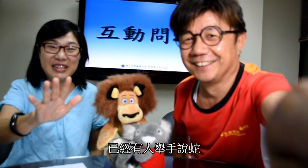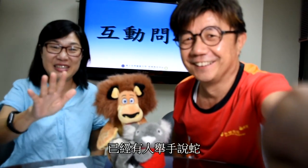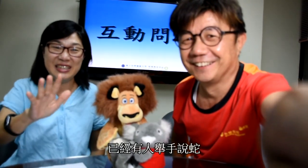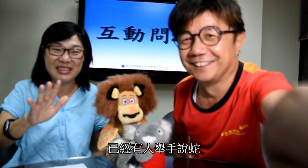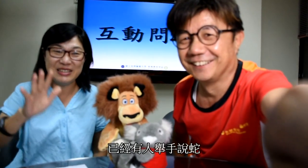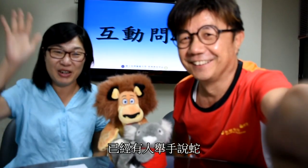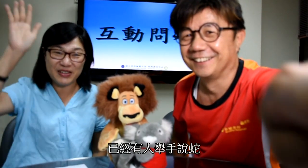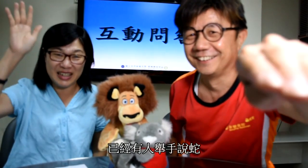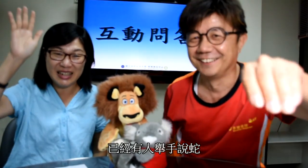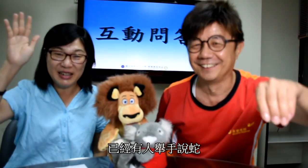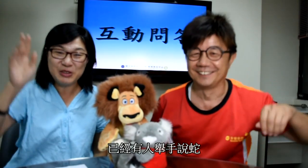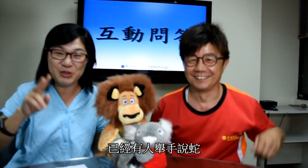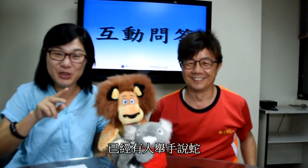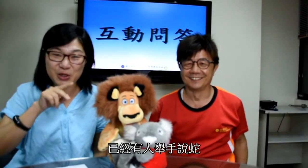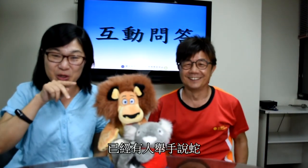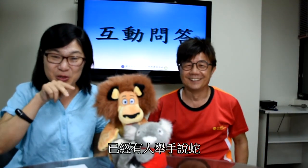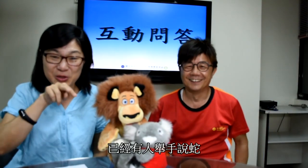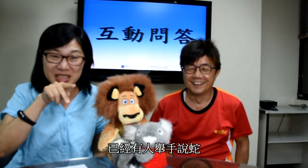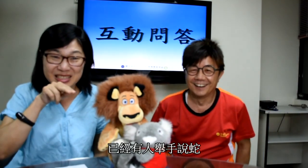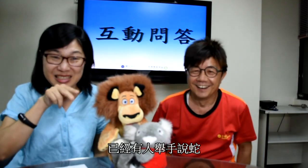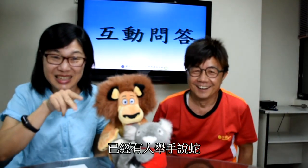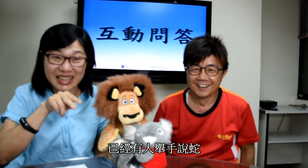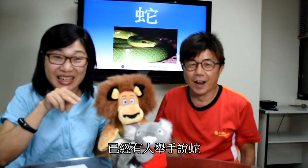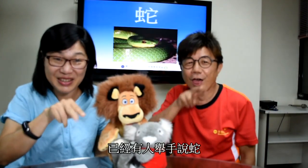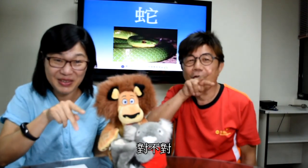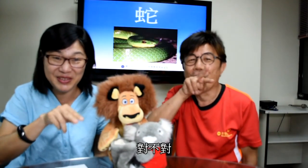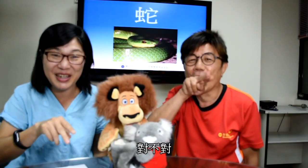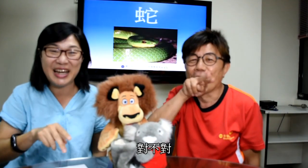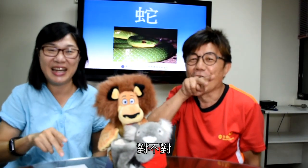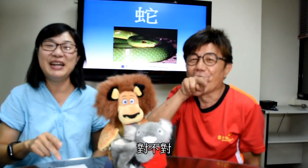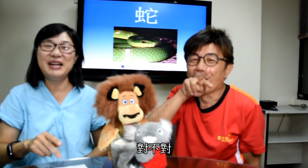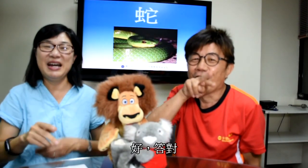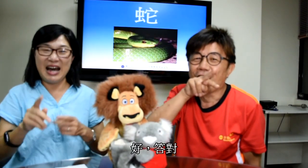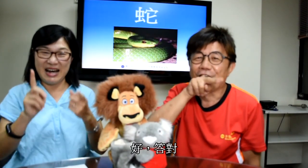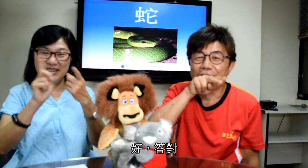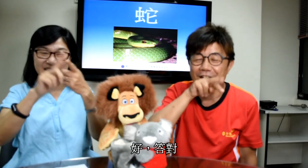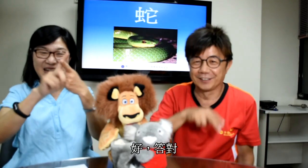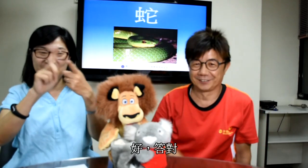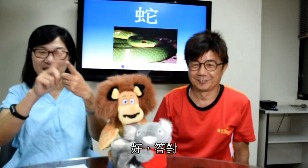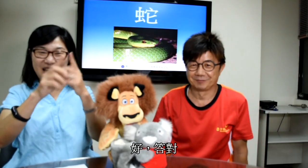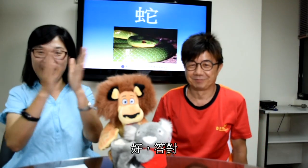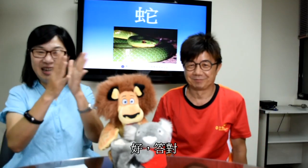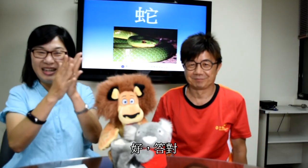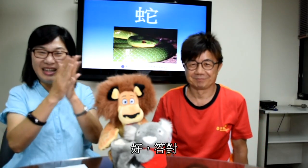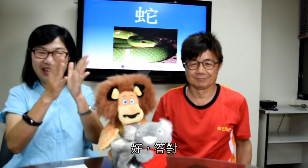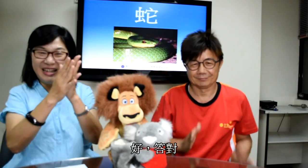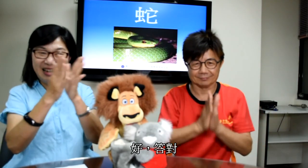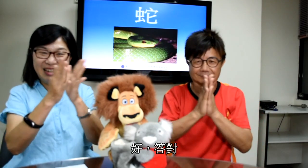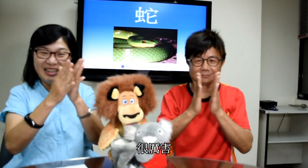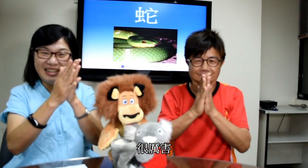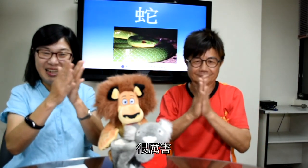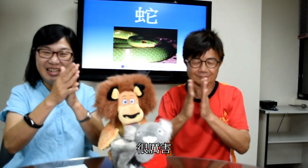经有人举手说蛇，对不对？好，答对，很厉